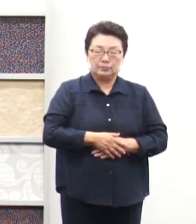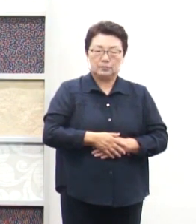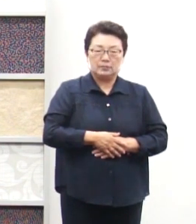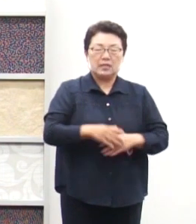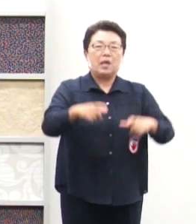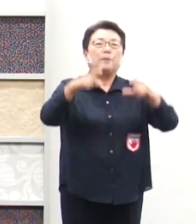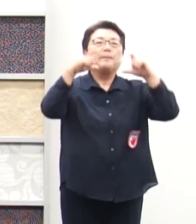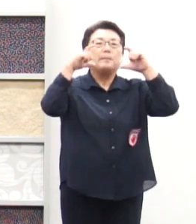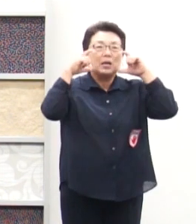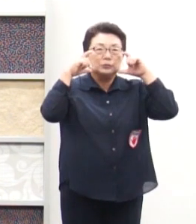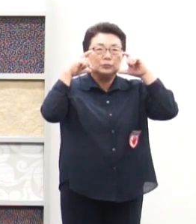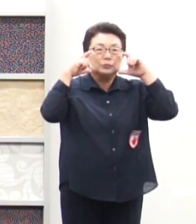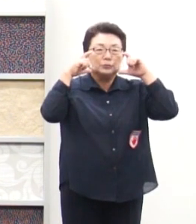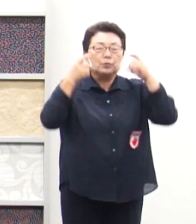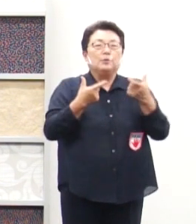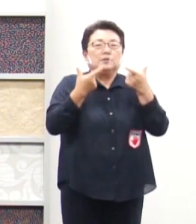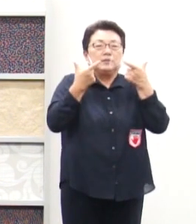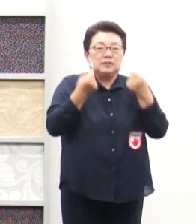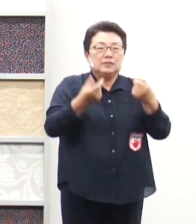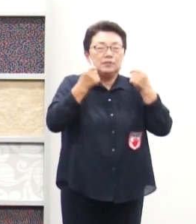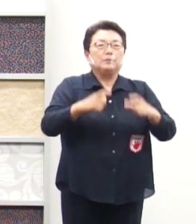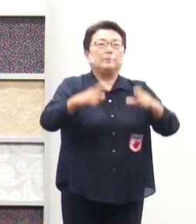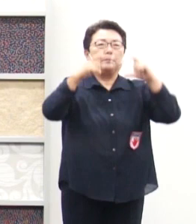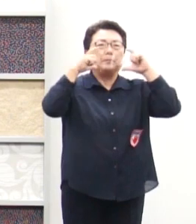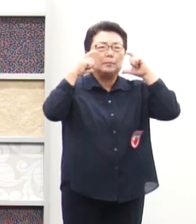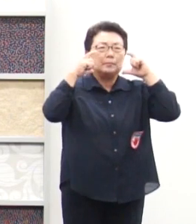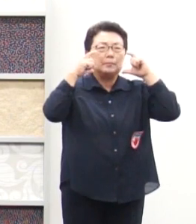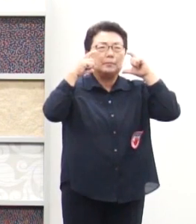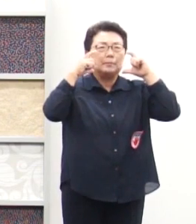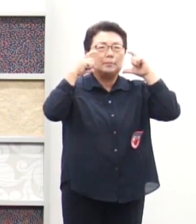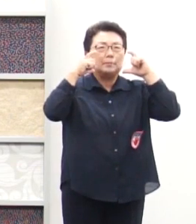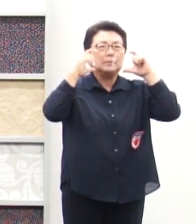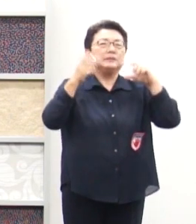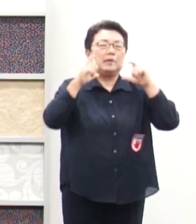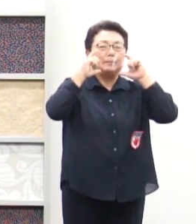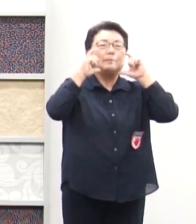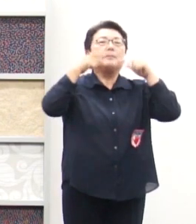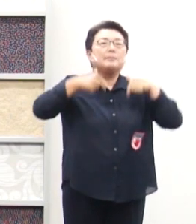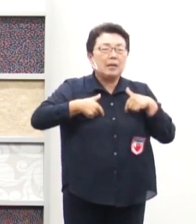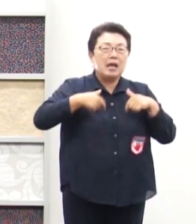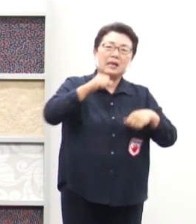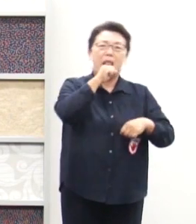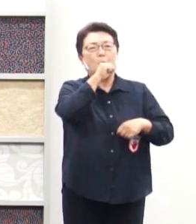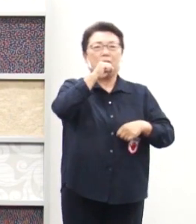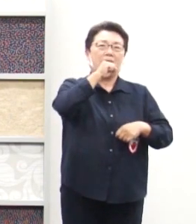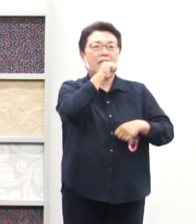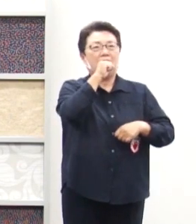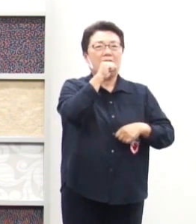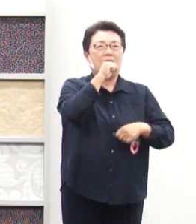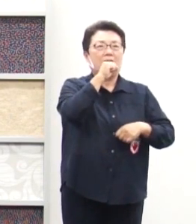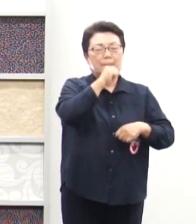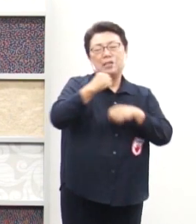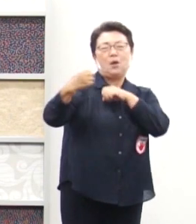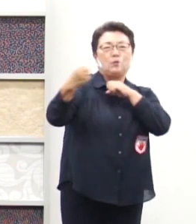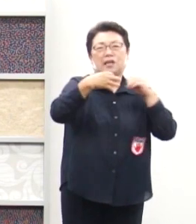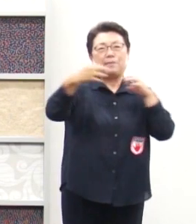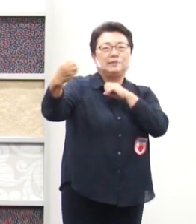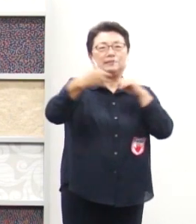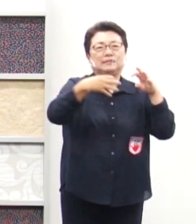マスクを適切にせずにカラオケをした、会話を